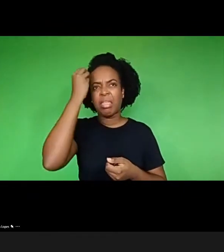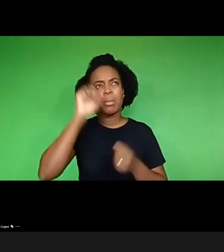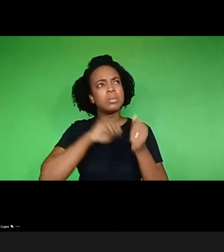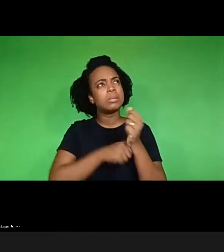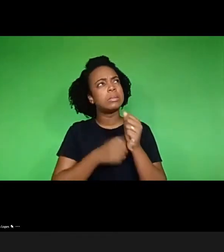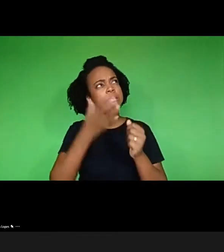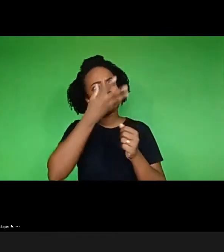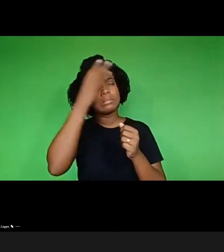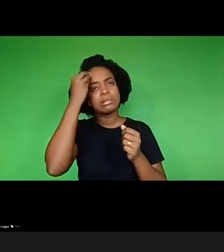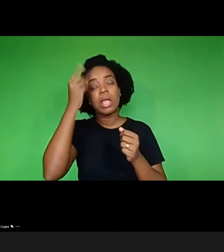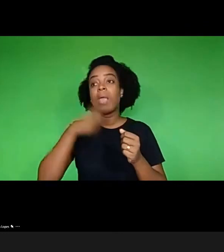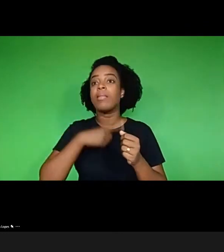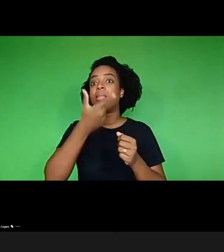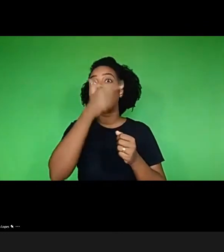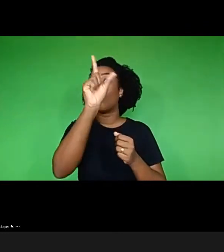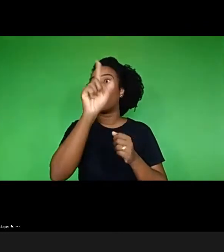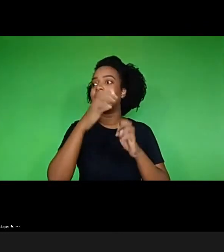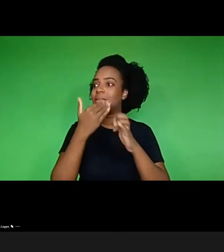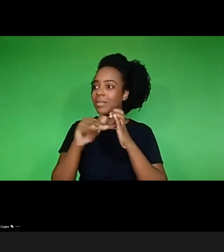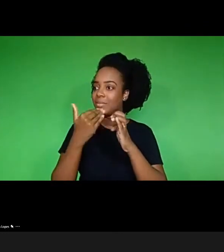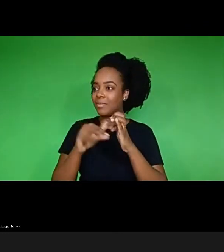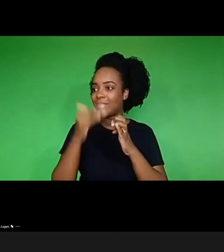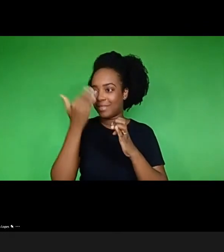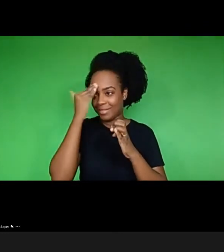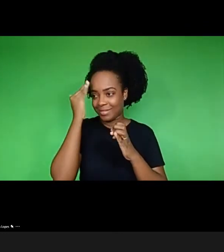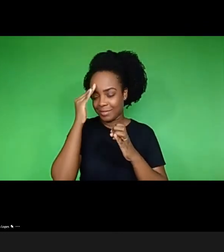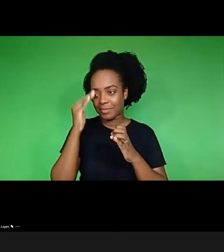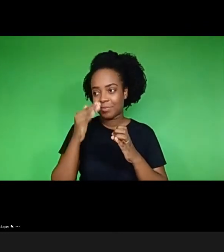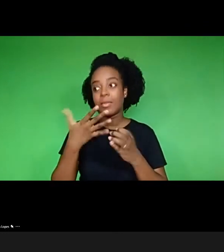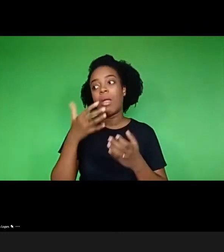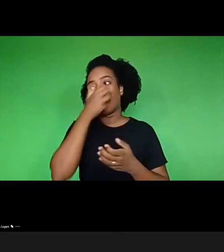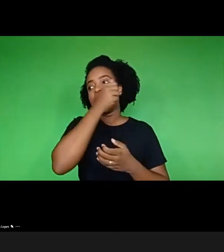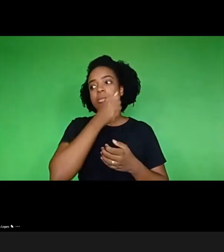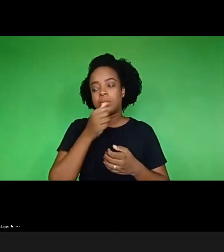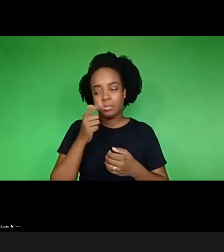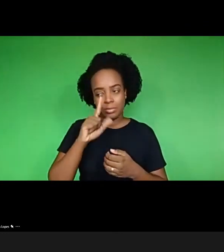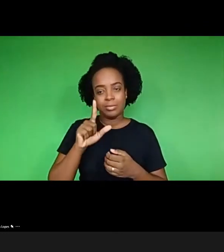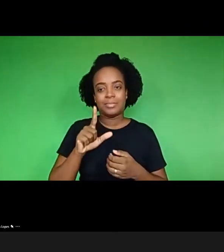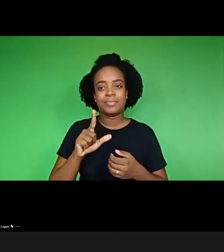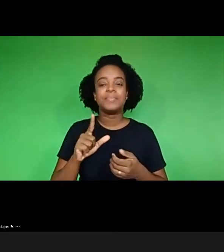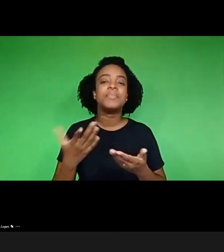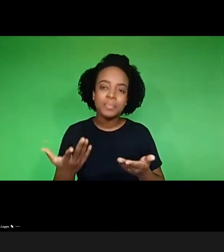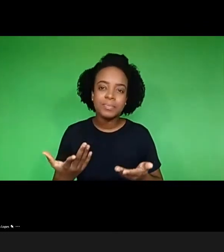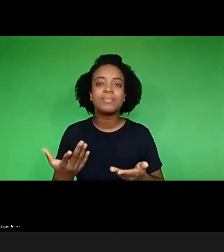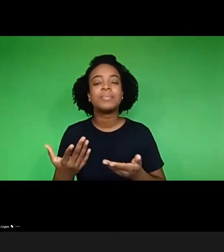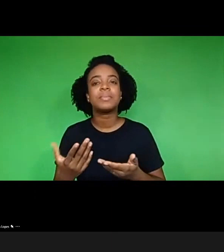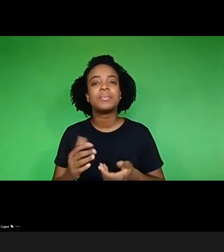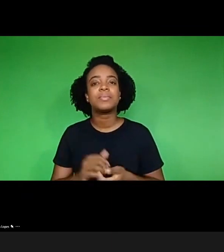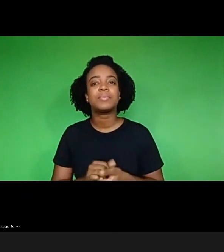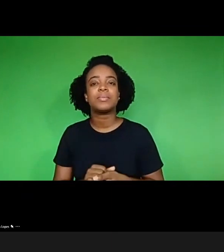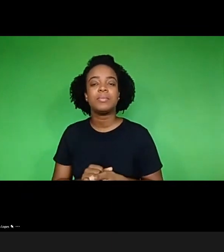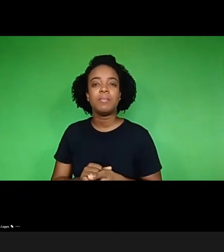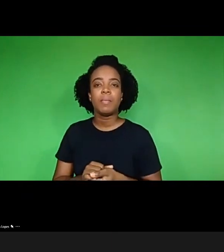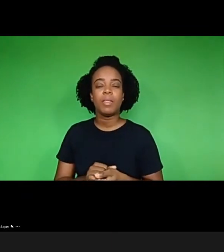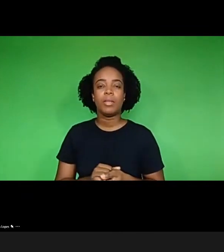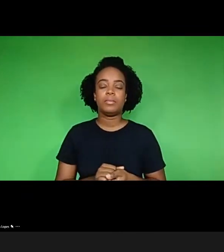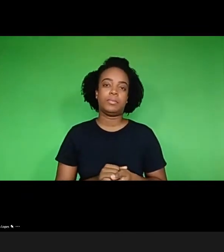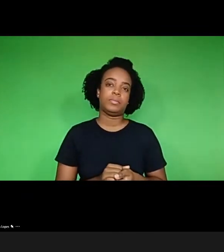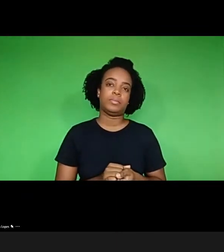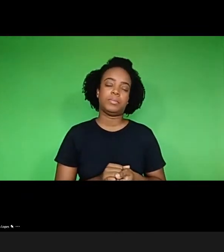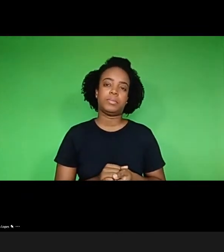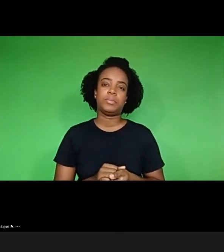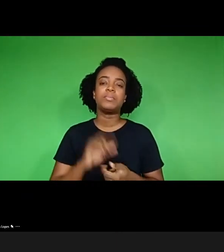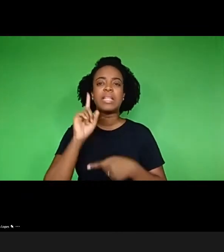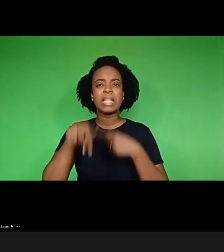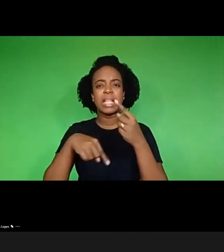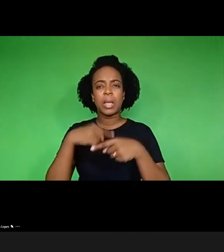essas informações, você vai clicar em enviar. Quando enviar, você vai lá no seu e-mail que você digitou. Nesse e-mail